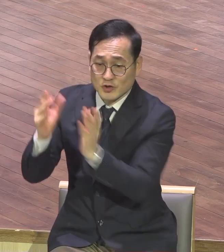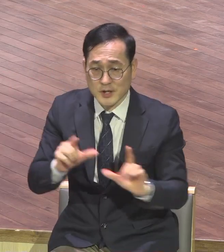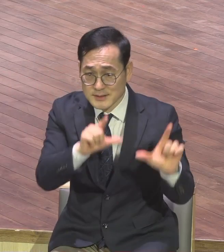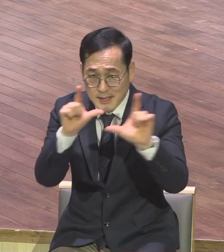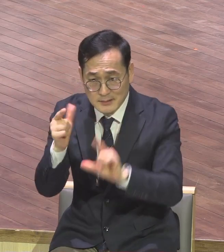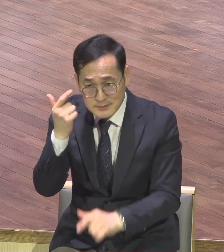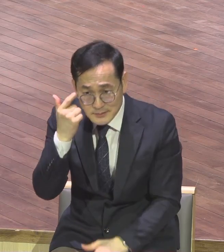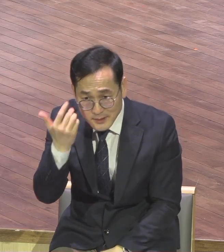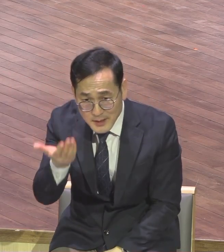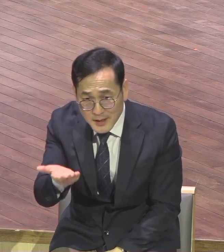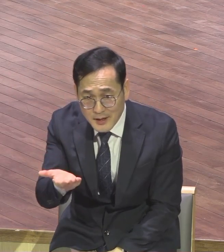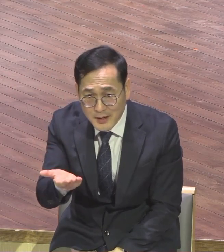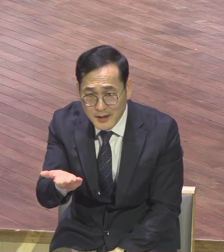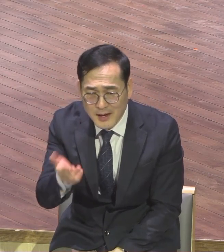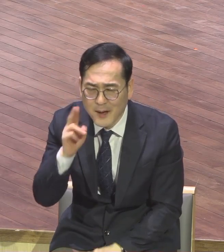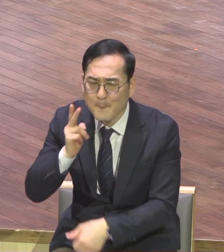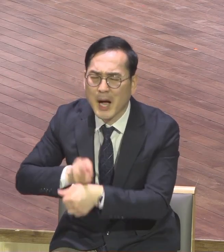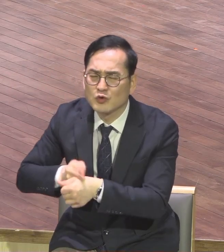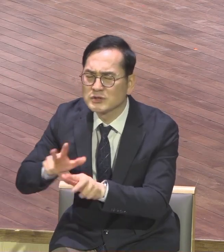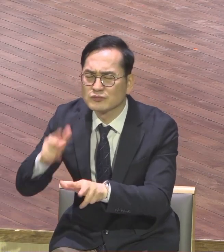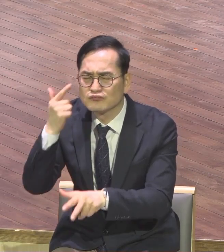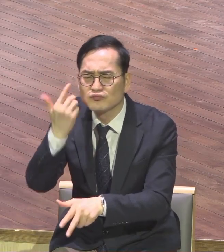살고 있냐.